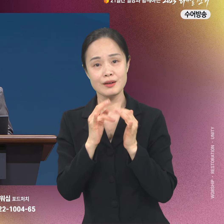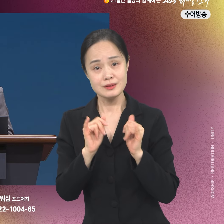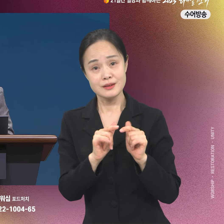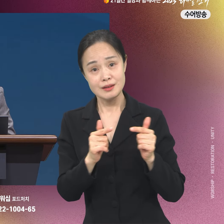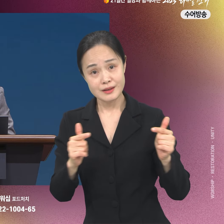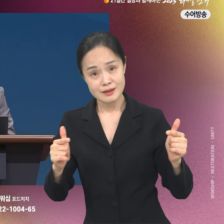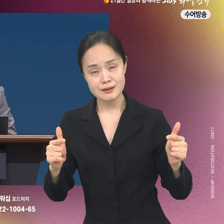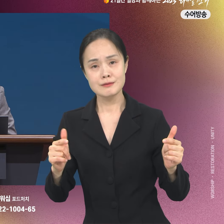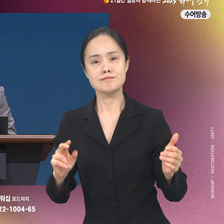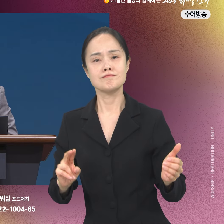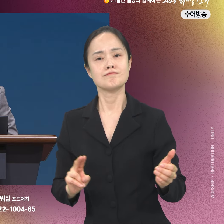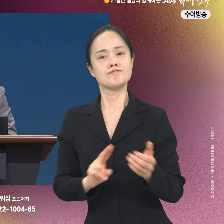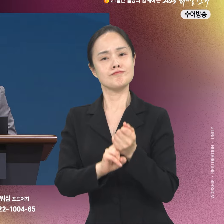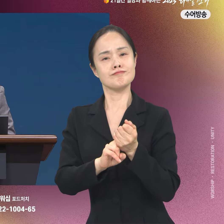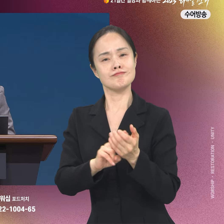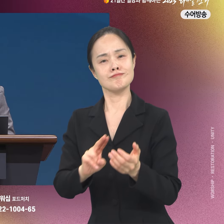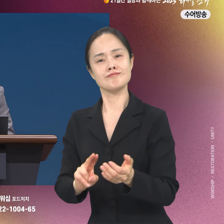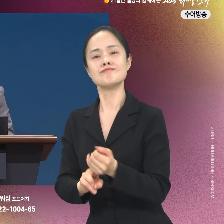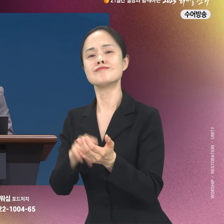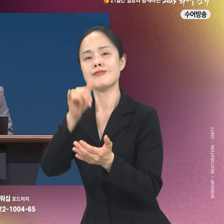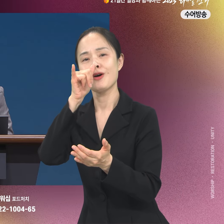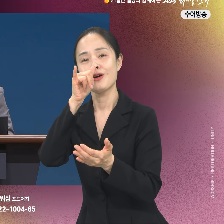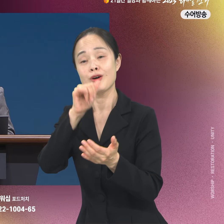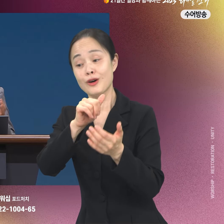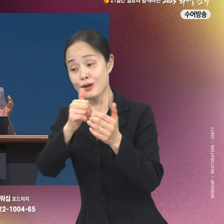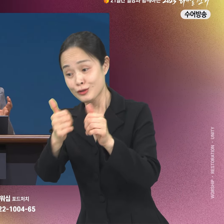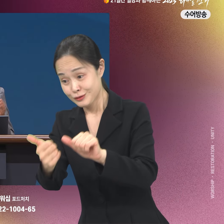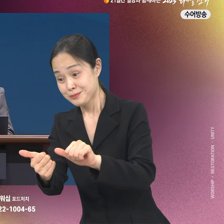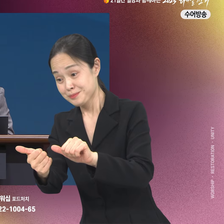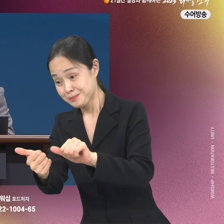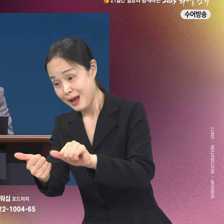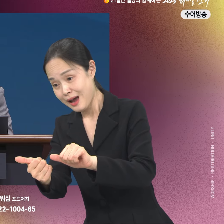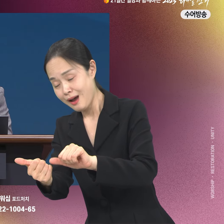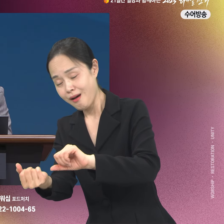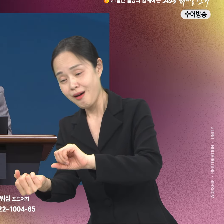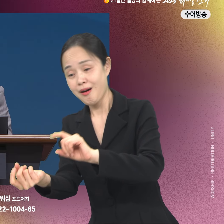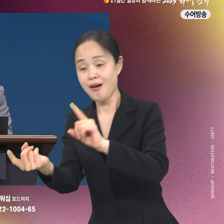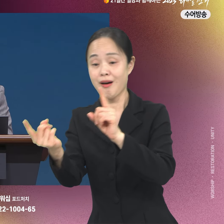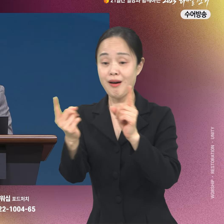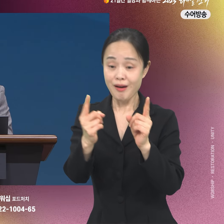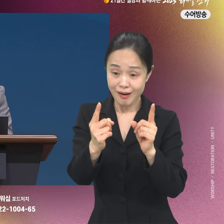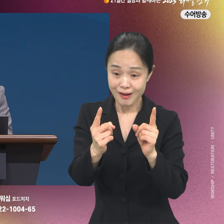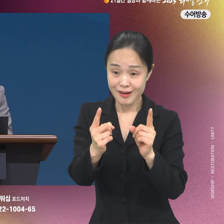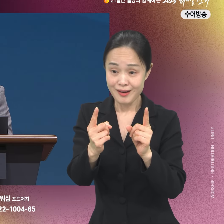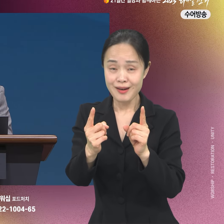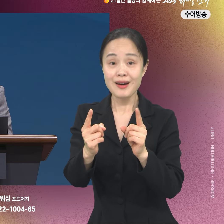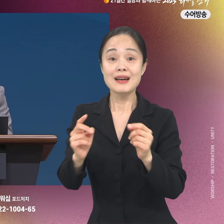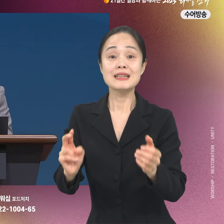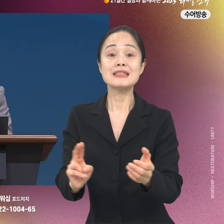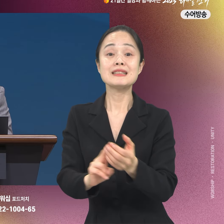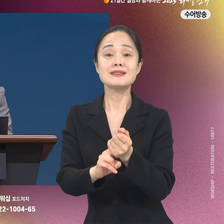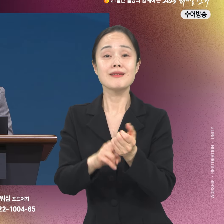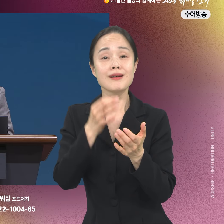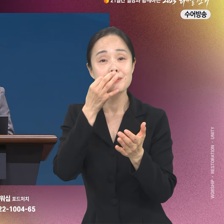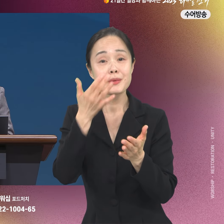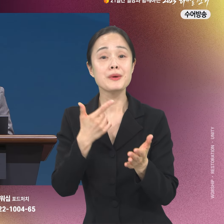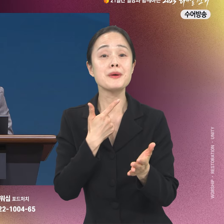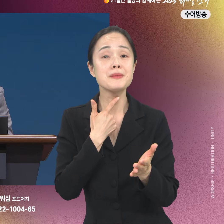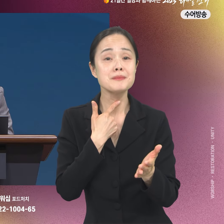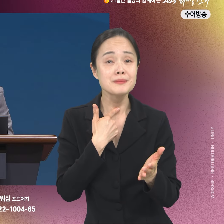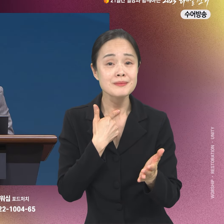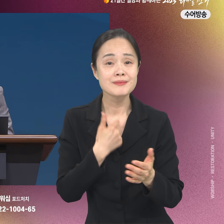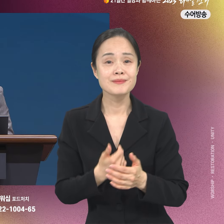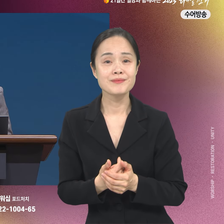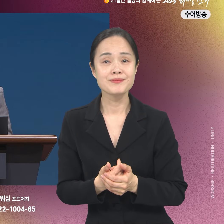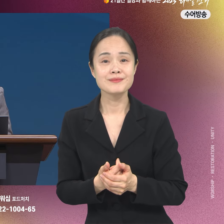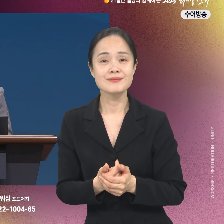사람을 살리는 이적도 심지어. 하지만 성경 전체를 통틀어서 눈먼 자의 눈을 뜨게